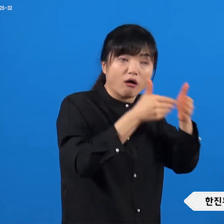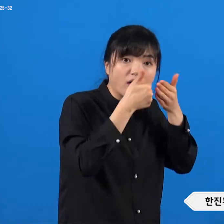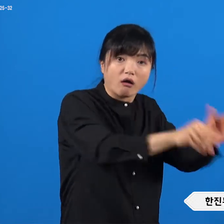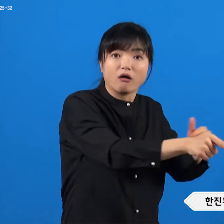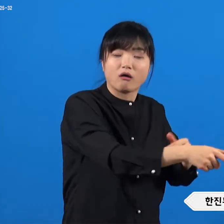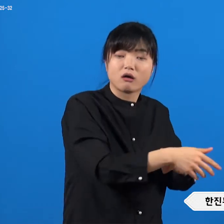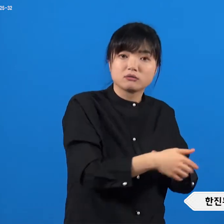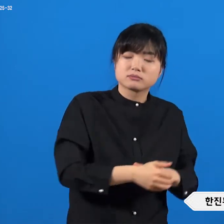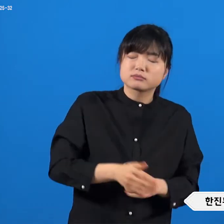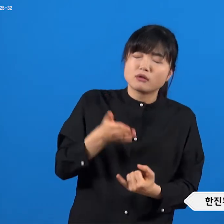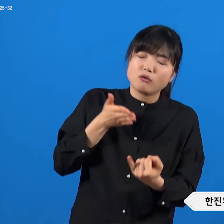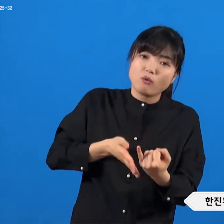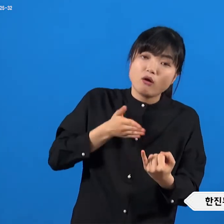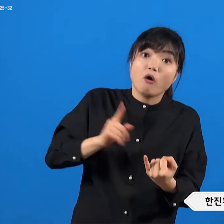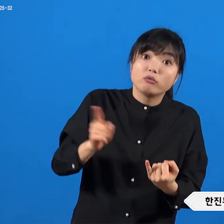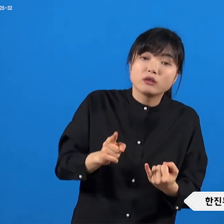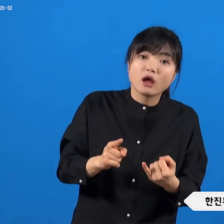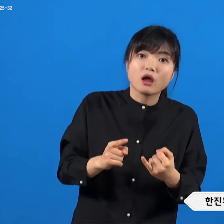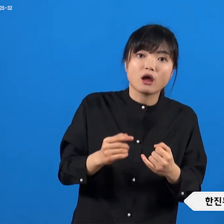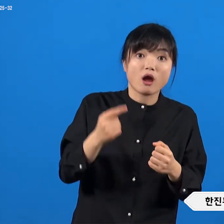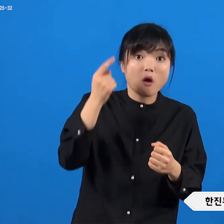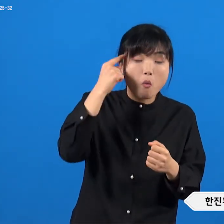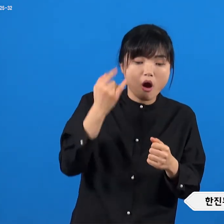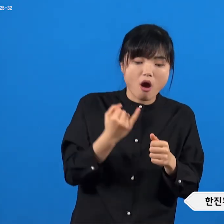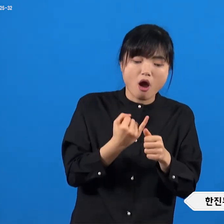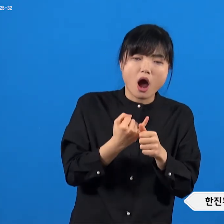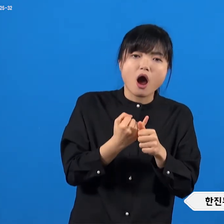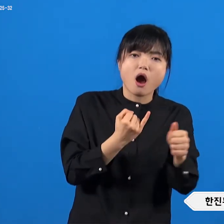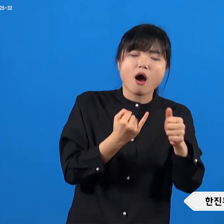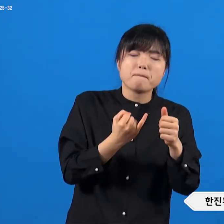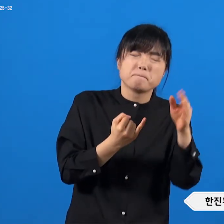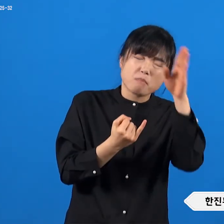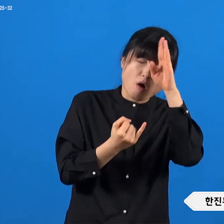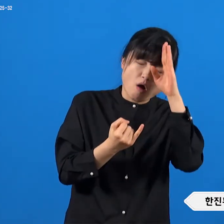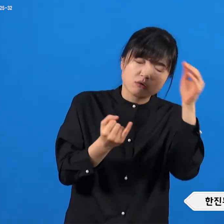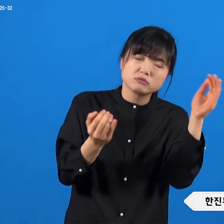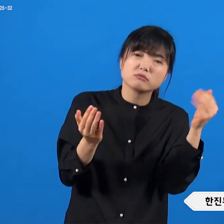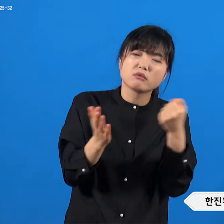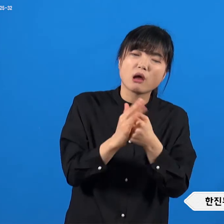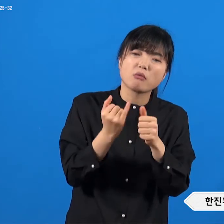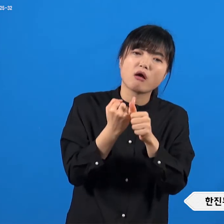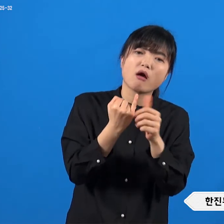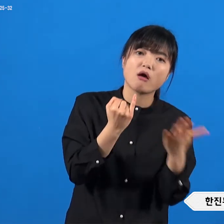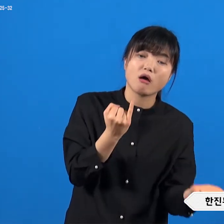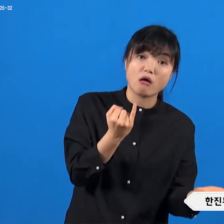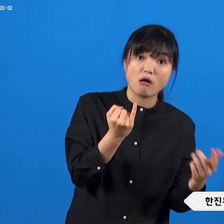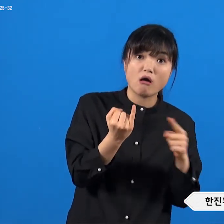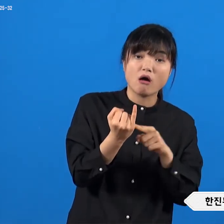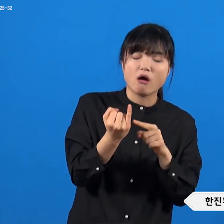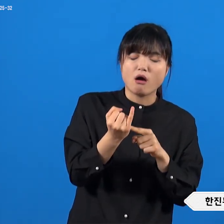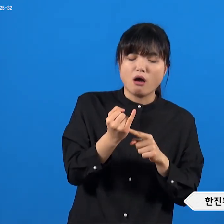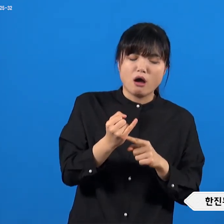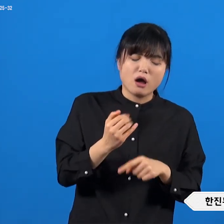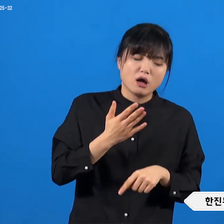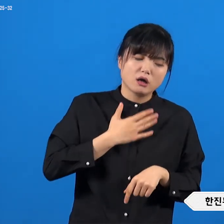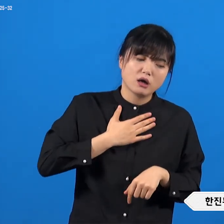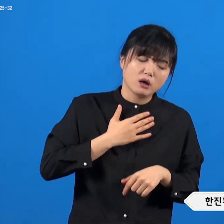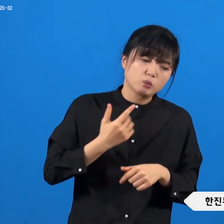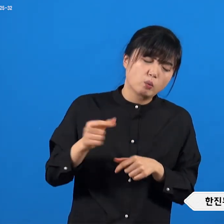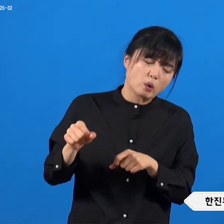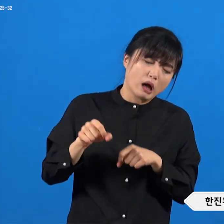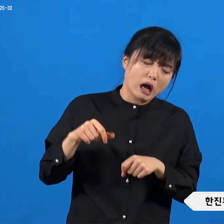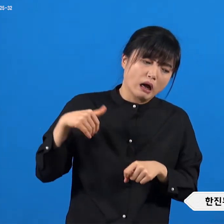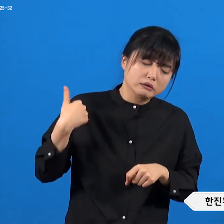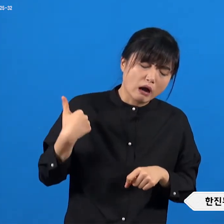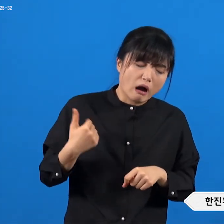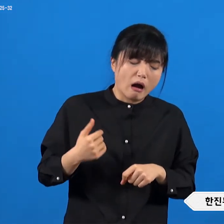그럽니다. 그 권사님 남편이 병으로 세상을 떠나셨는데 잘못하면 권사님에게도 그런 일이 생길지